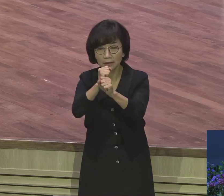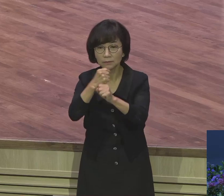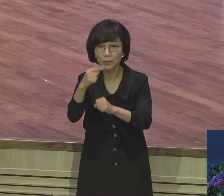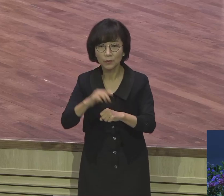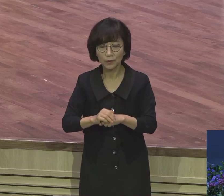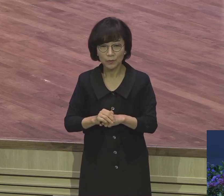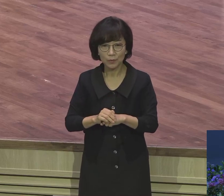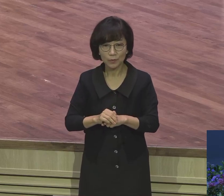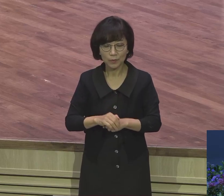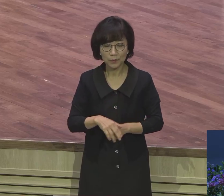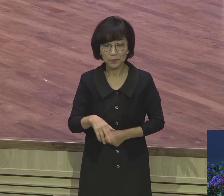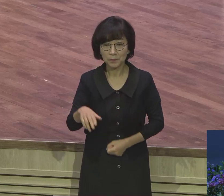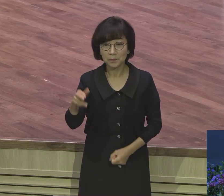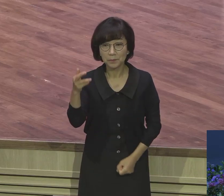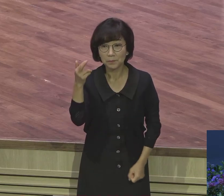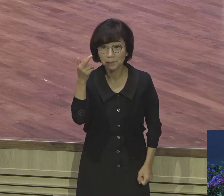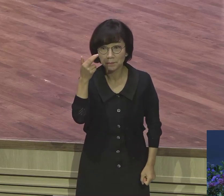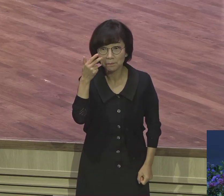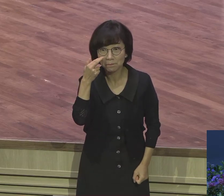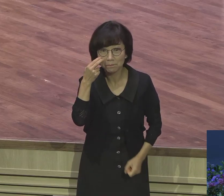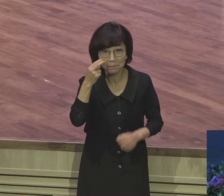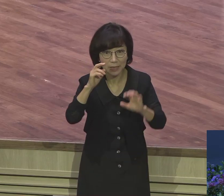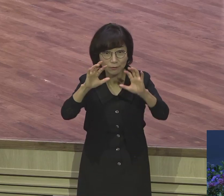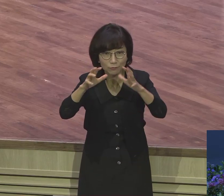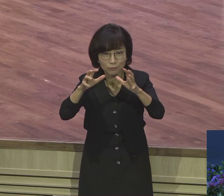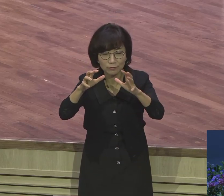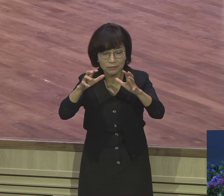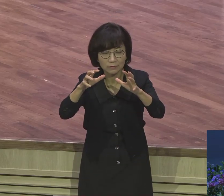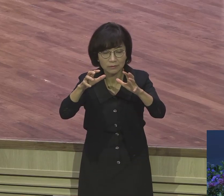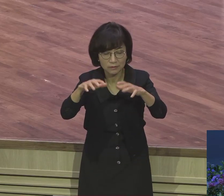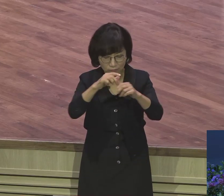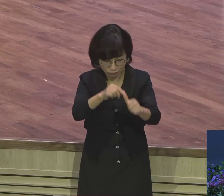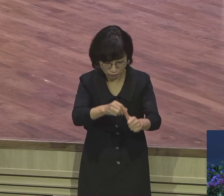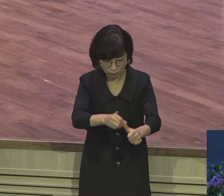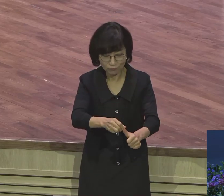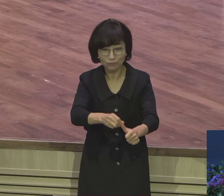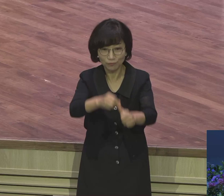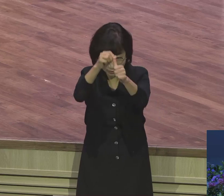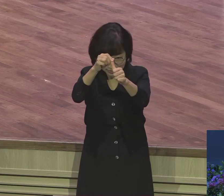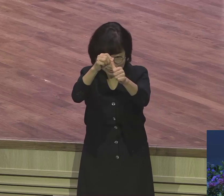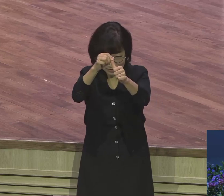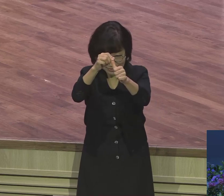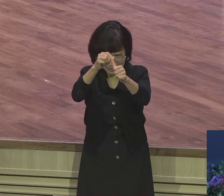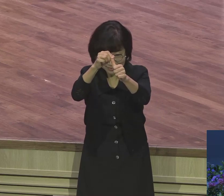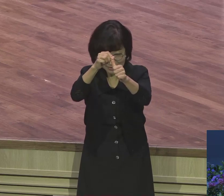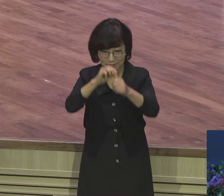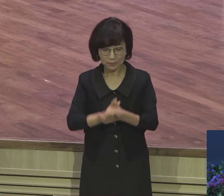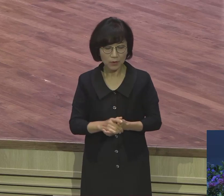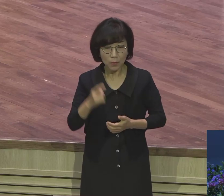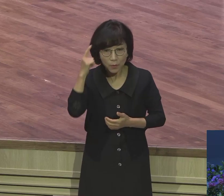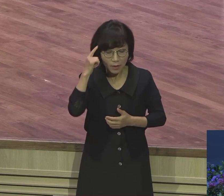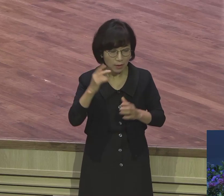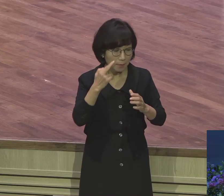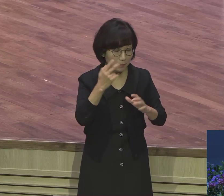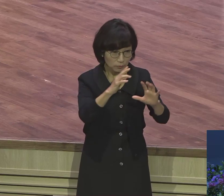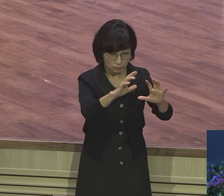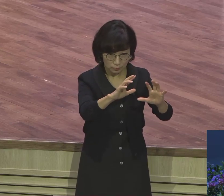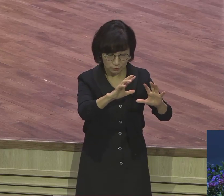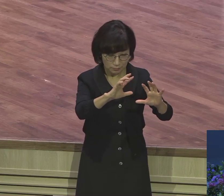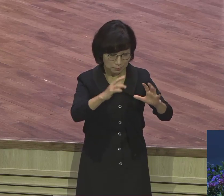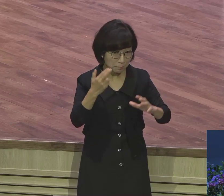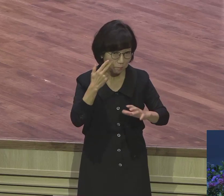이 시대 로마인 미국 현장을 살리자. 미국 현장을 살린 것이 세계에 살리는 것이다.